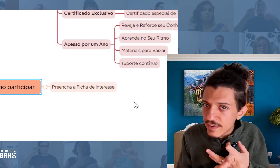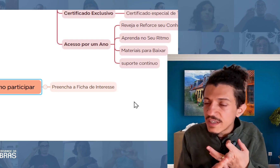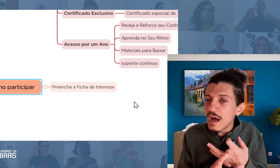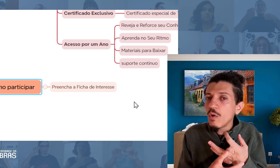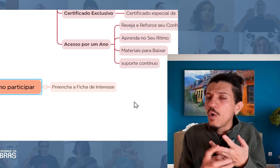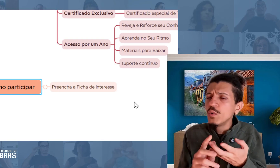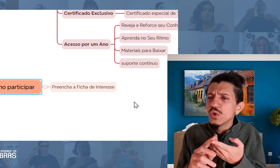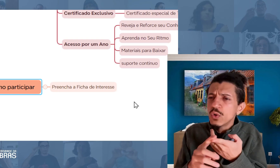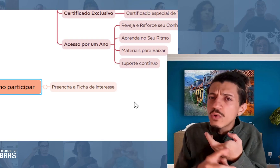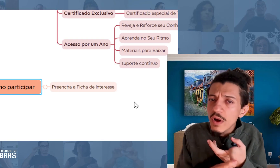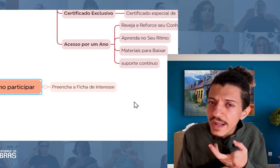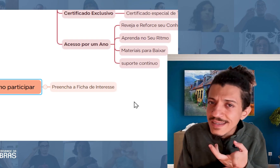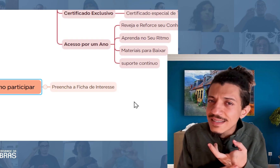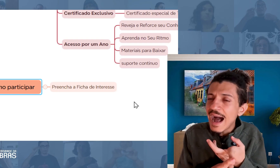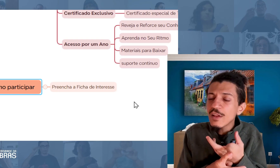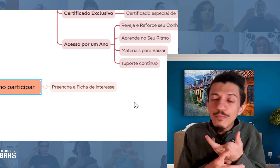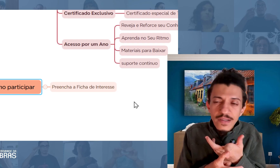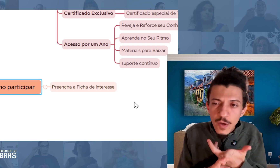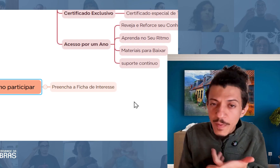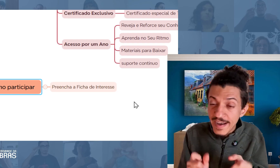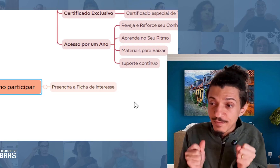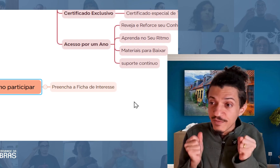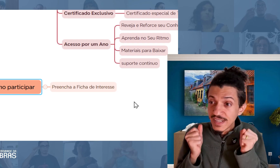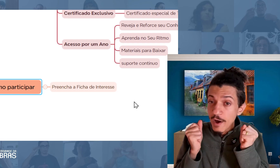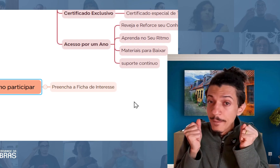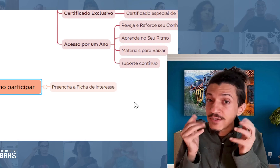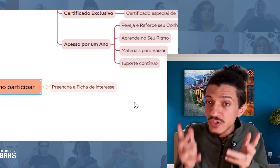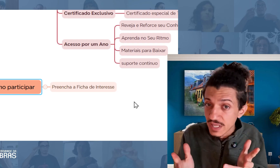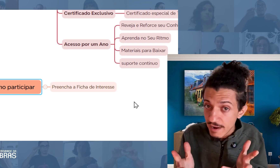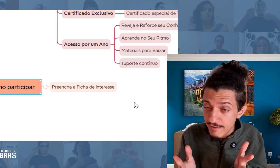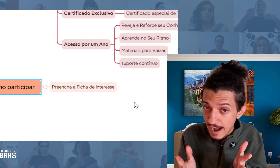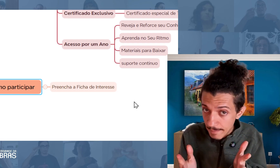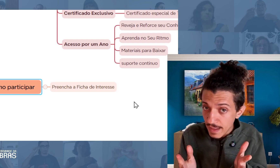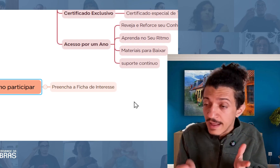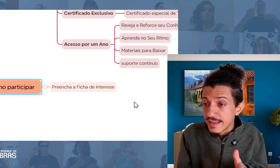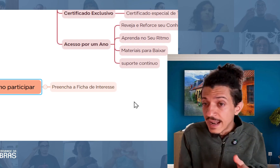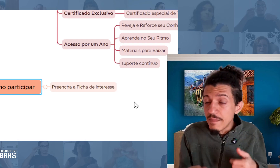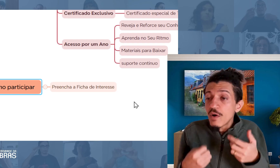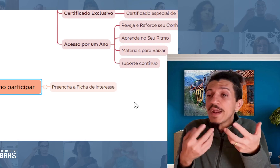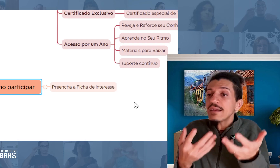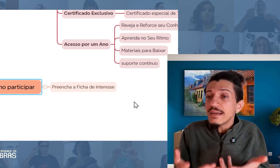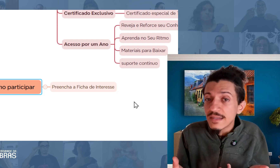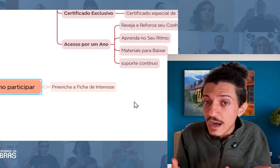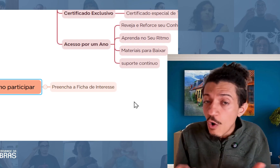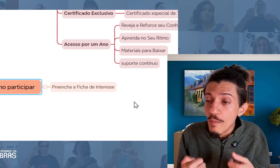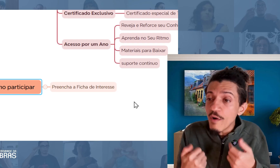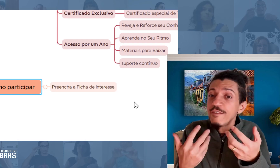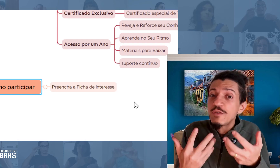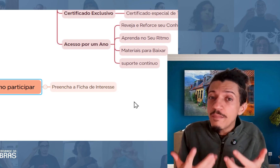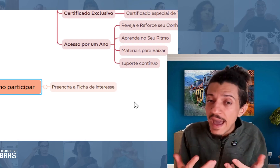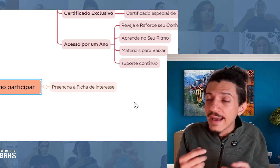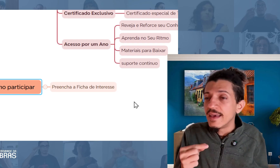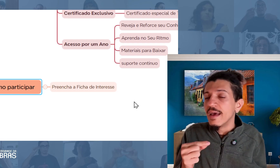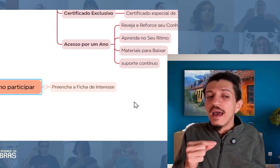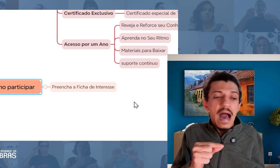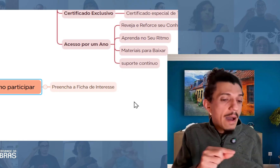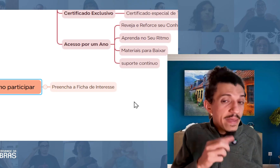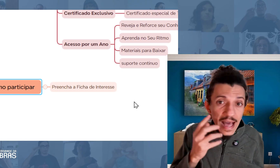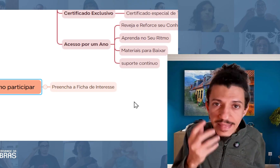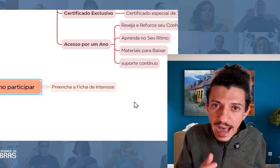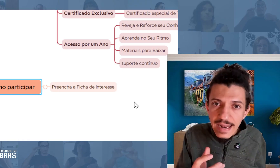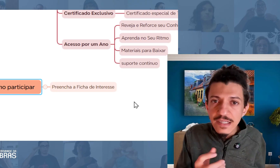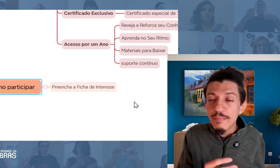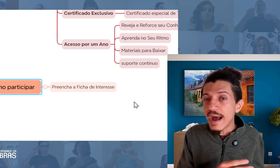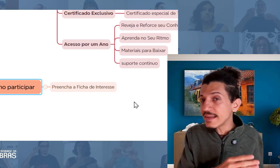para você fazer download, tudo organizado, passo a passo, para você realmente destravar, ter a minha orientação, o meu feedback, a